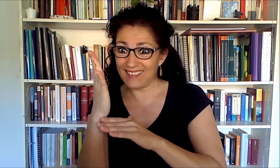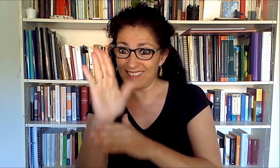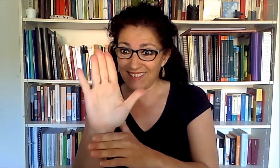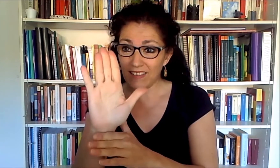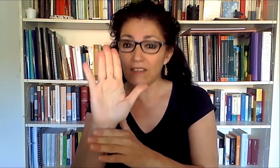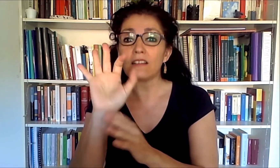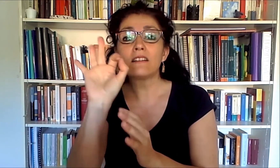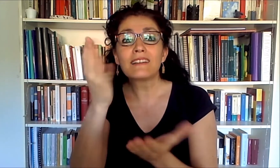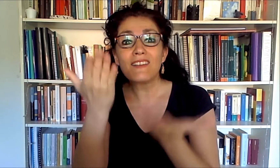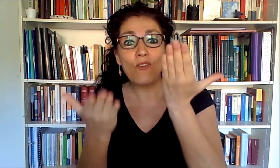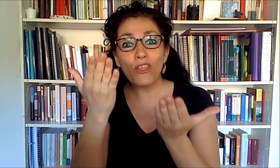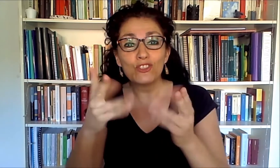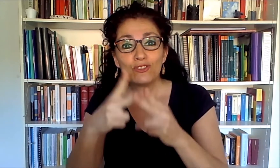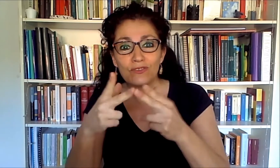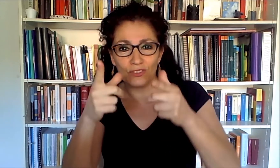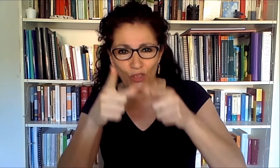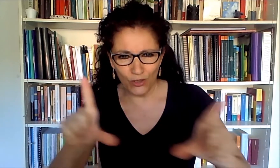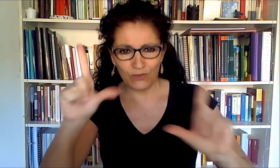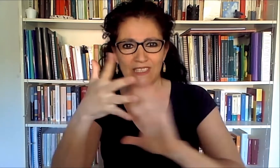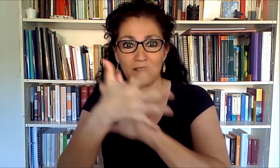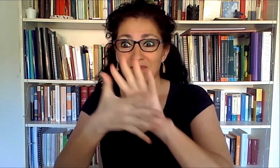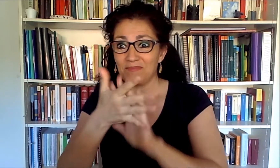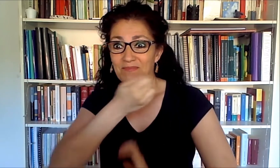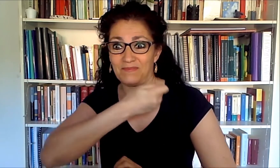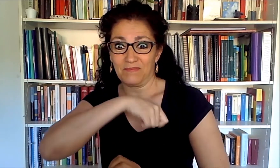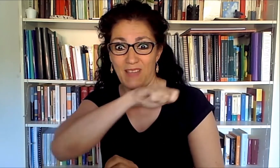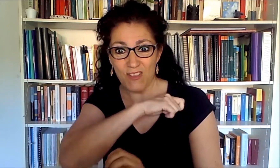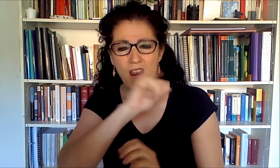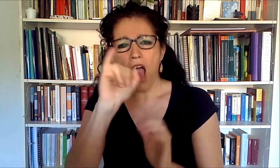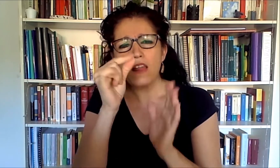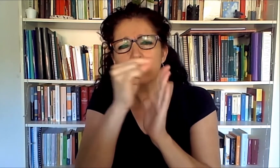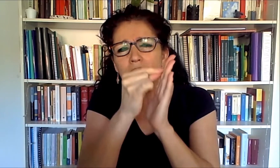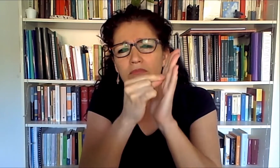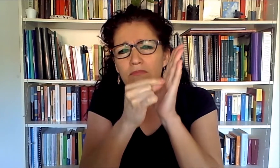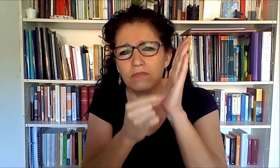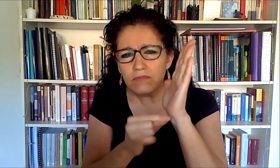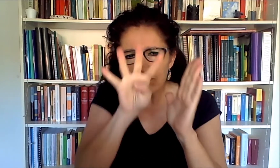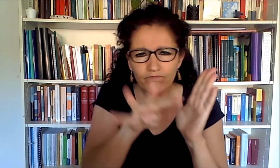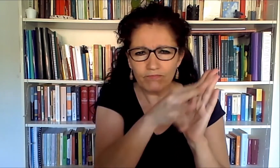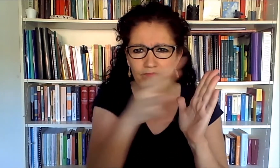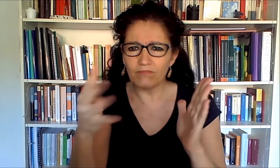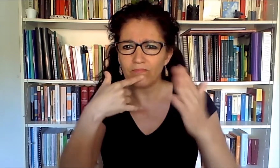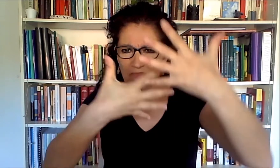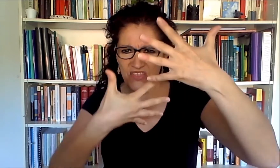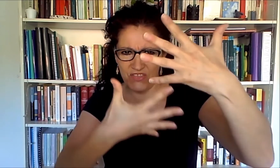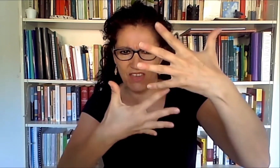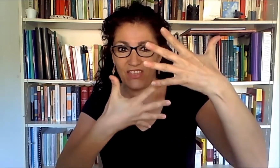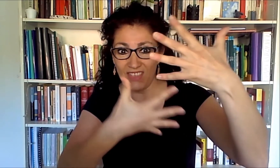grado de vitalidad de la referida lengua en un intervalo de 0 a 5. Los